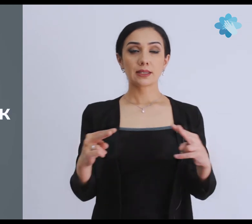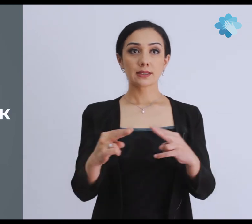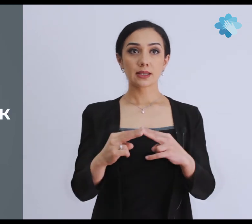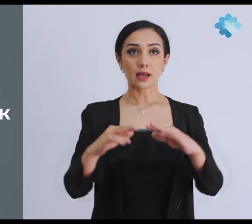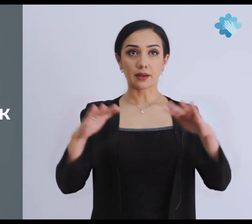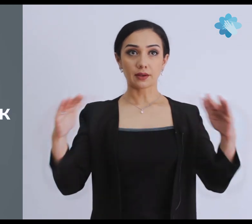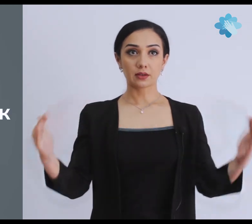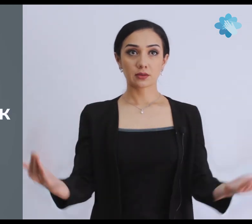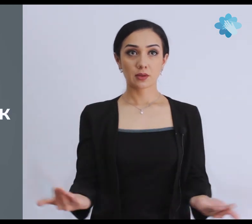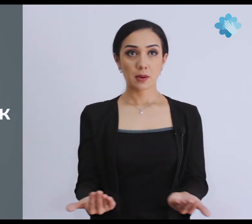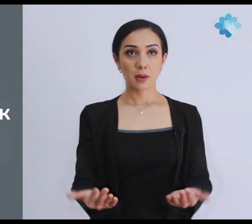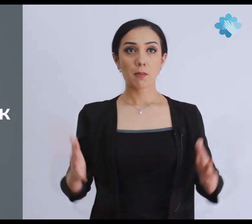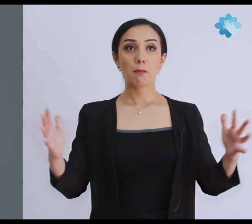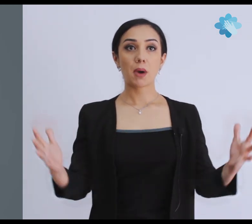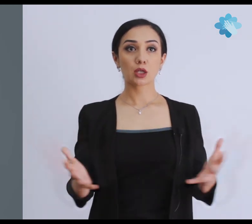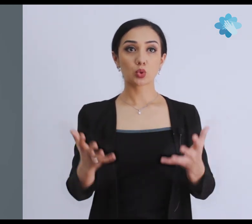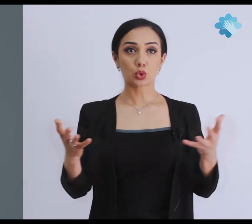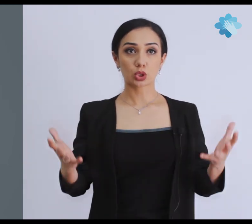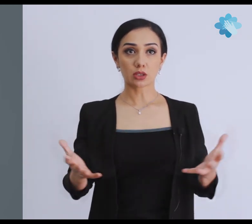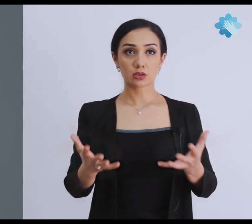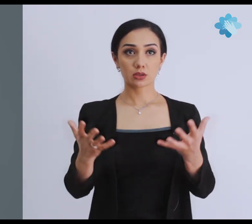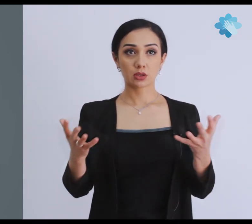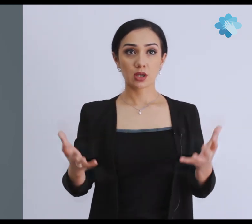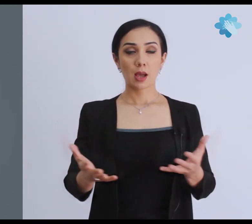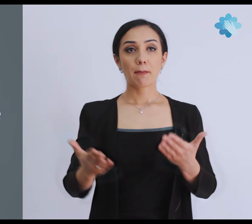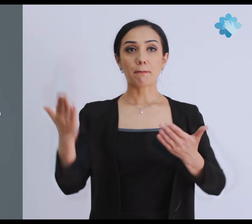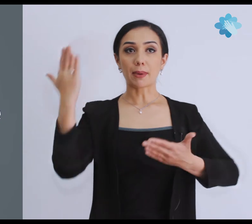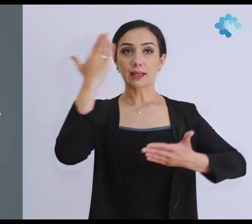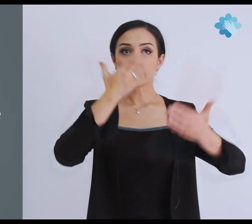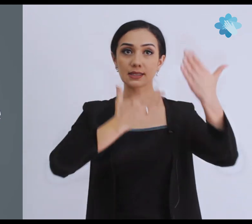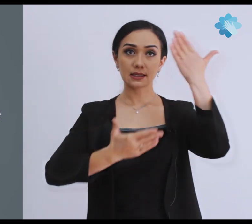пододеяльник подушка полотенца